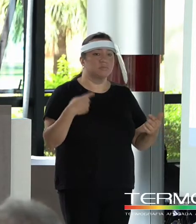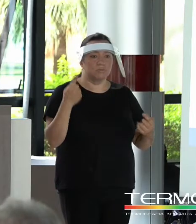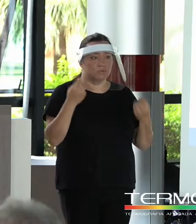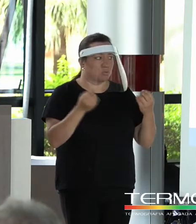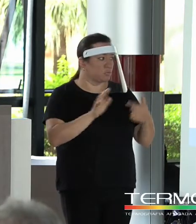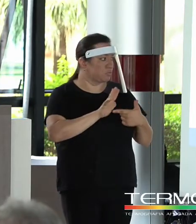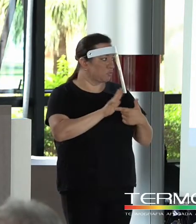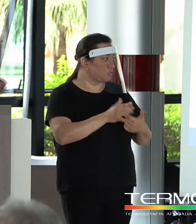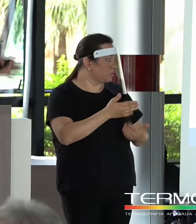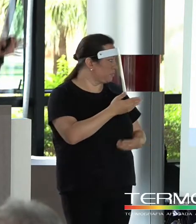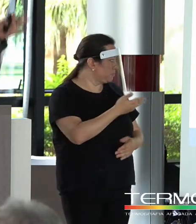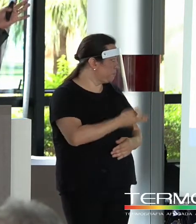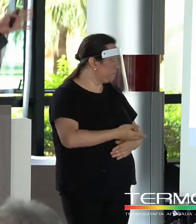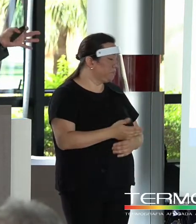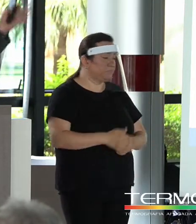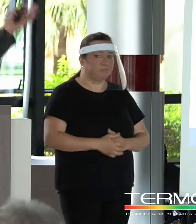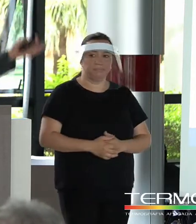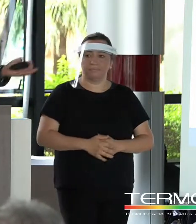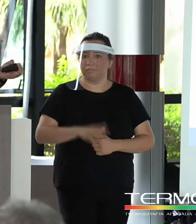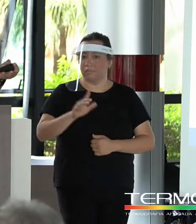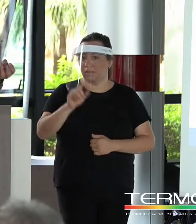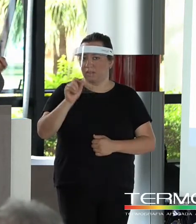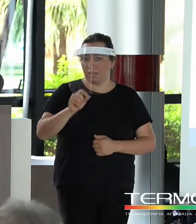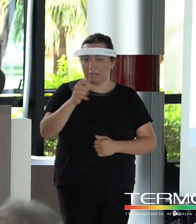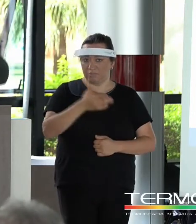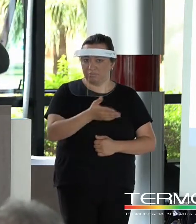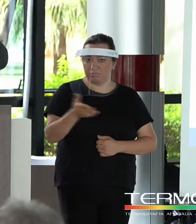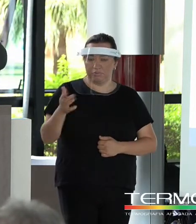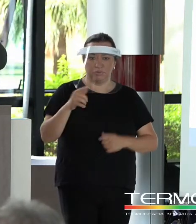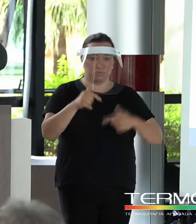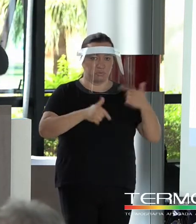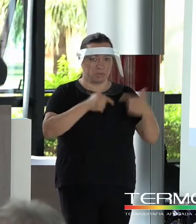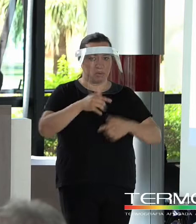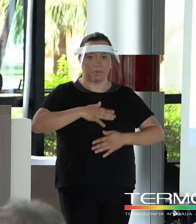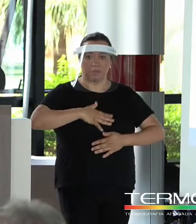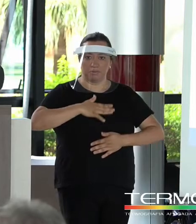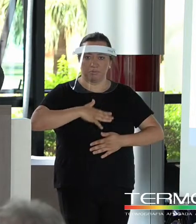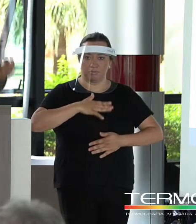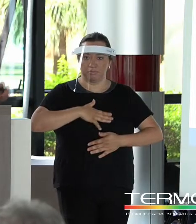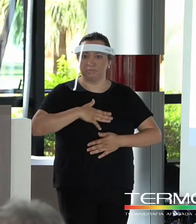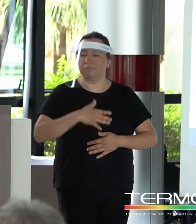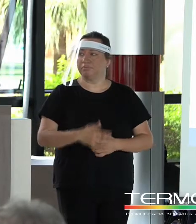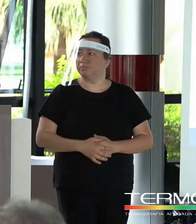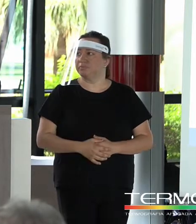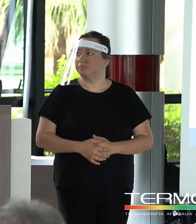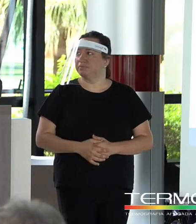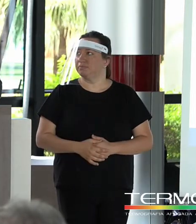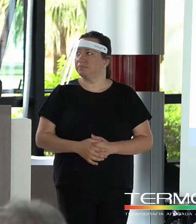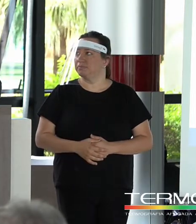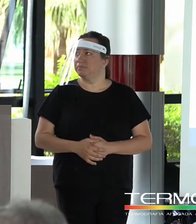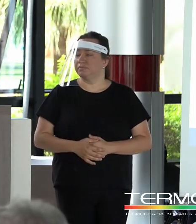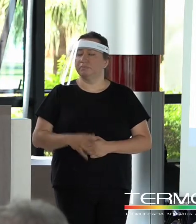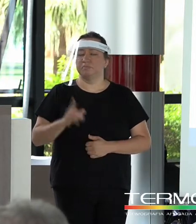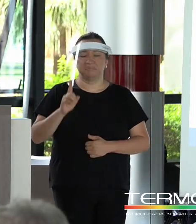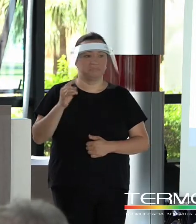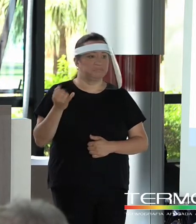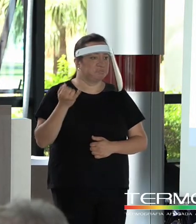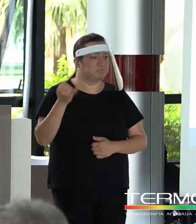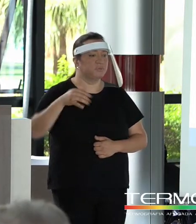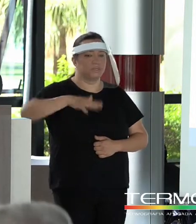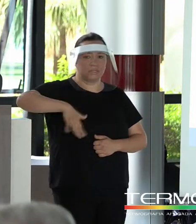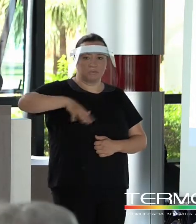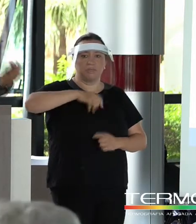para vocês, tá bom? Aqui tem um pouquinho do meu trabalho. Eu tenho uma divulgação de trabalhos em redes sociais